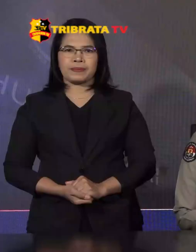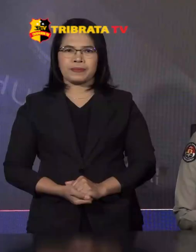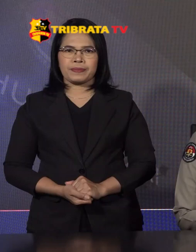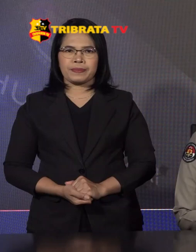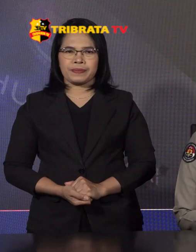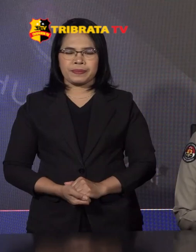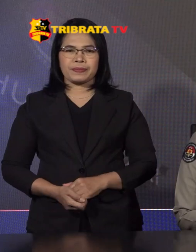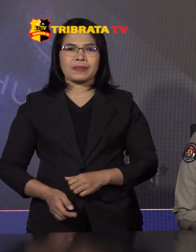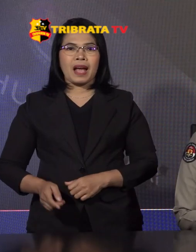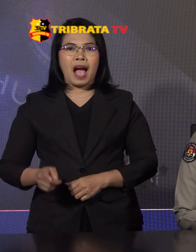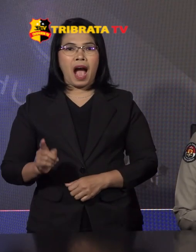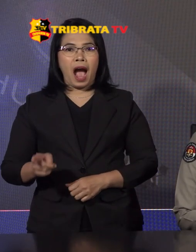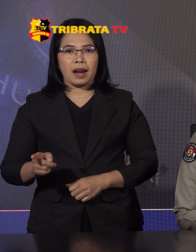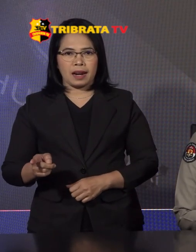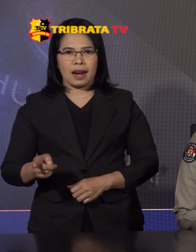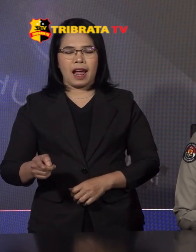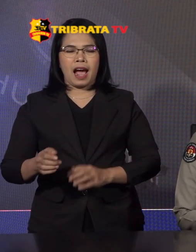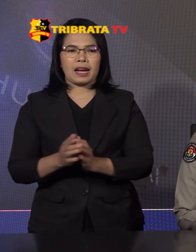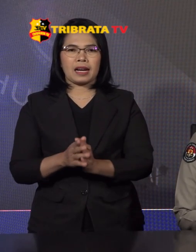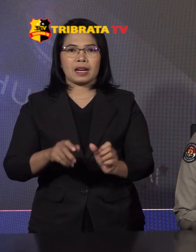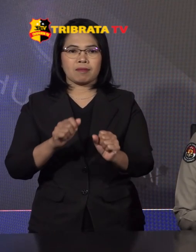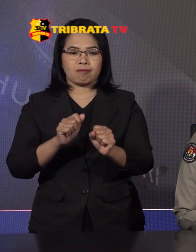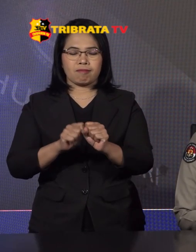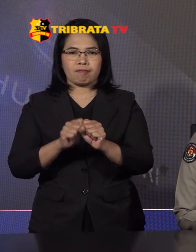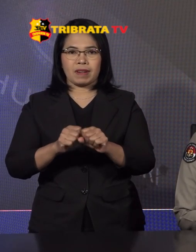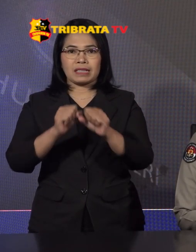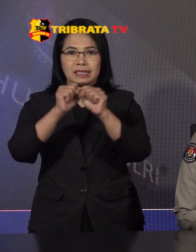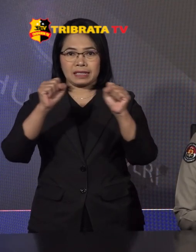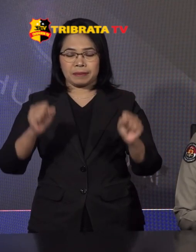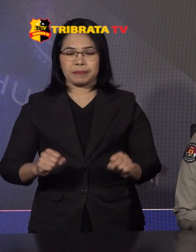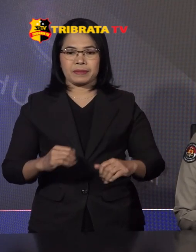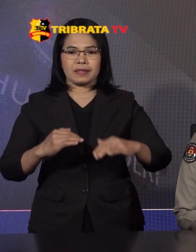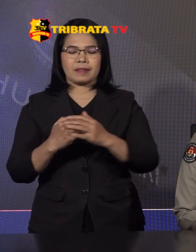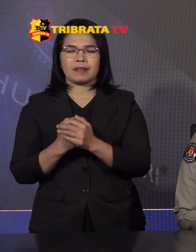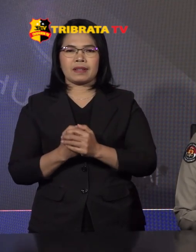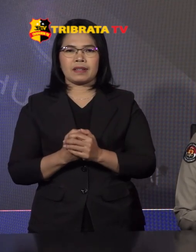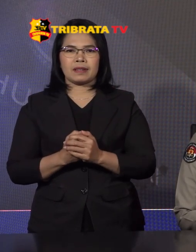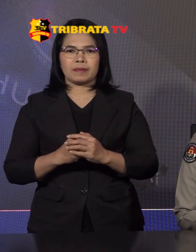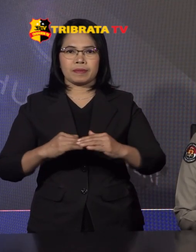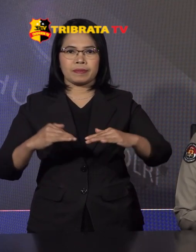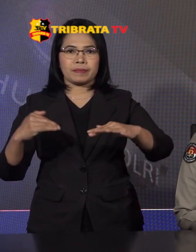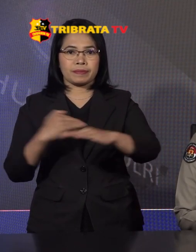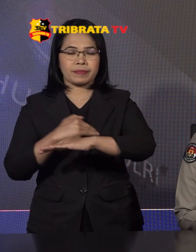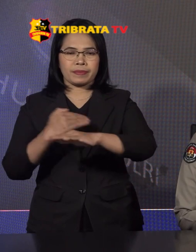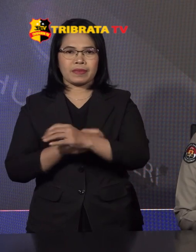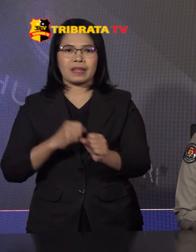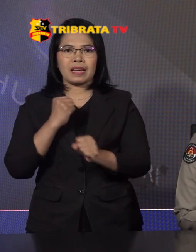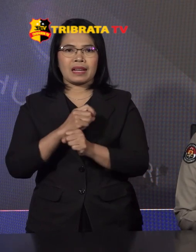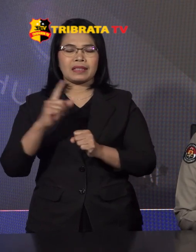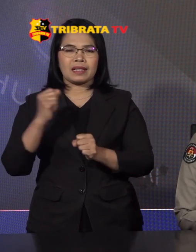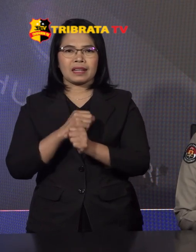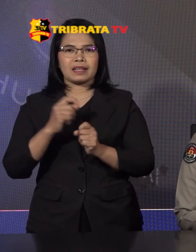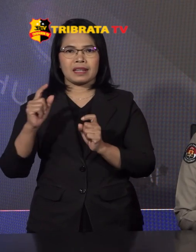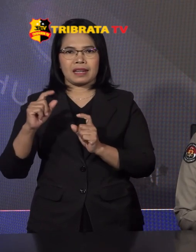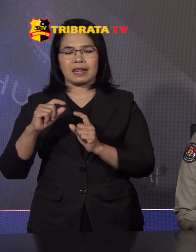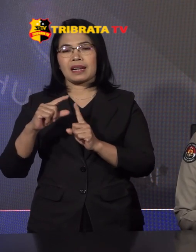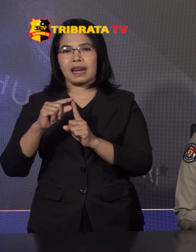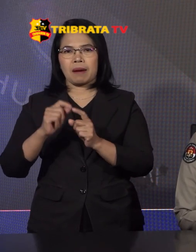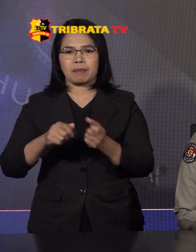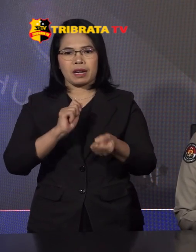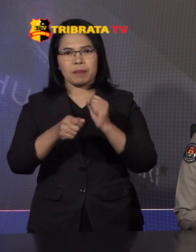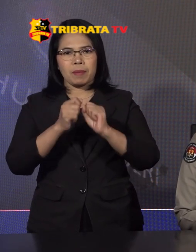selanjutnya terdapat pengecualian pada rekayasa lalu lintas ganjil genap lebaran 2023